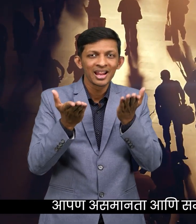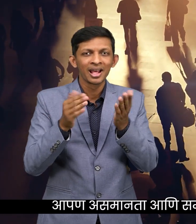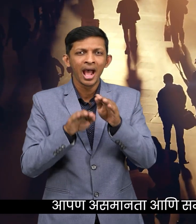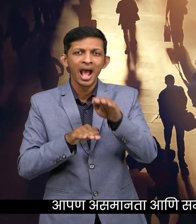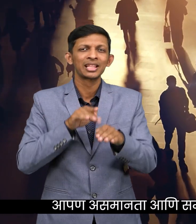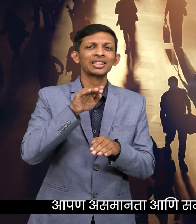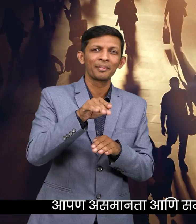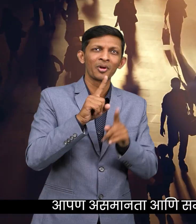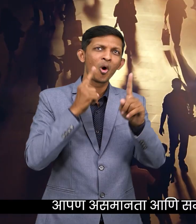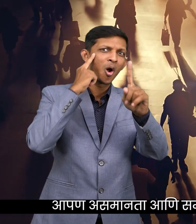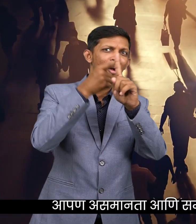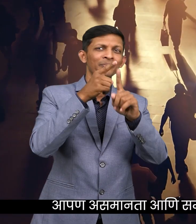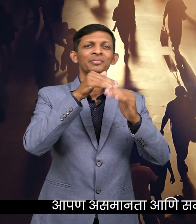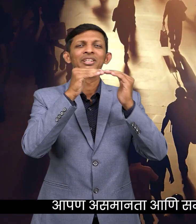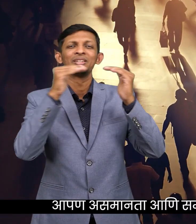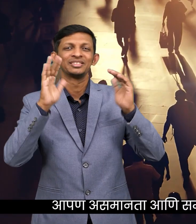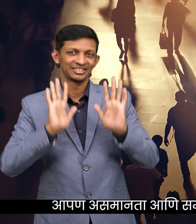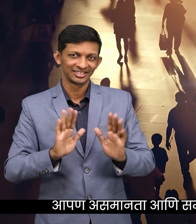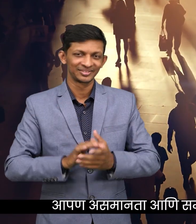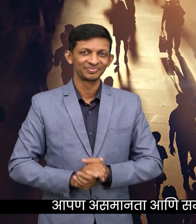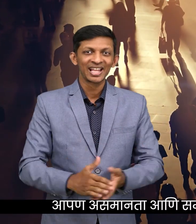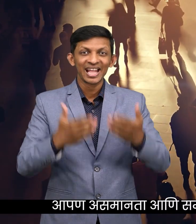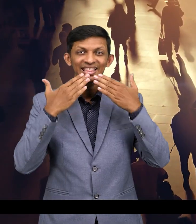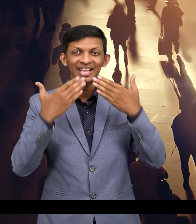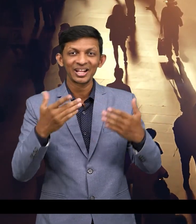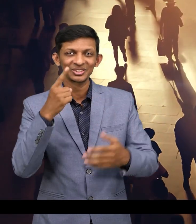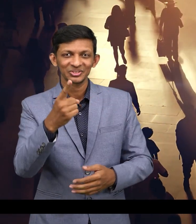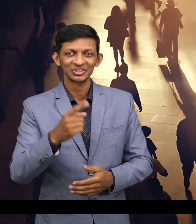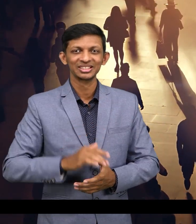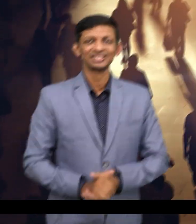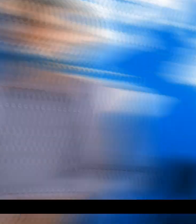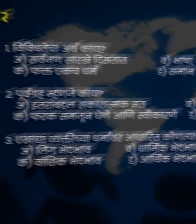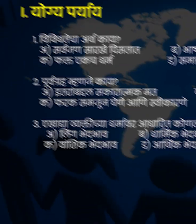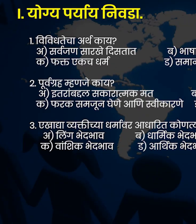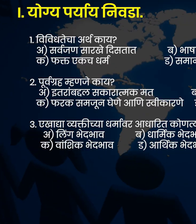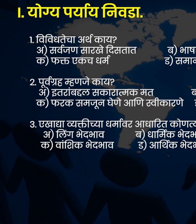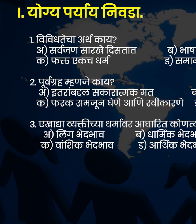दिशेने पावले उचलण्याबद्दल शिकू. धन्यवाद.